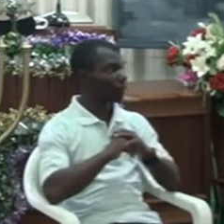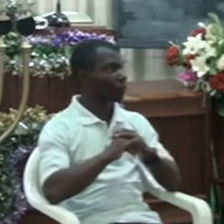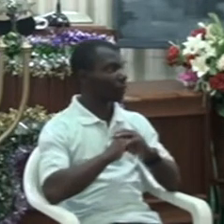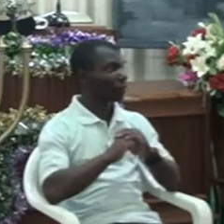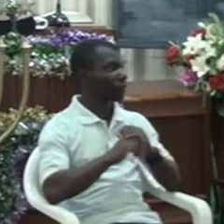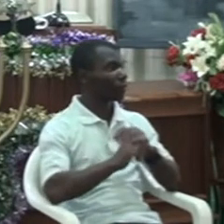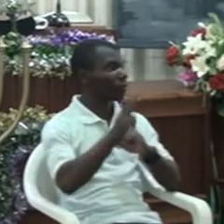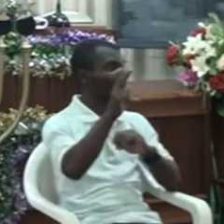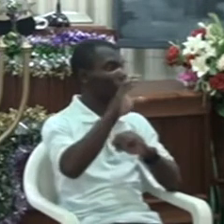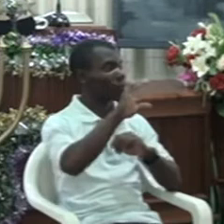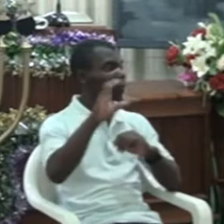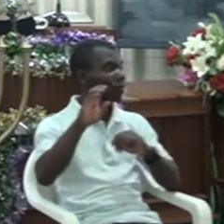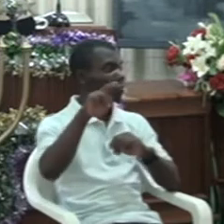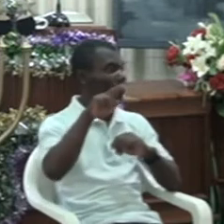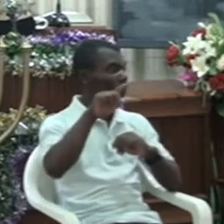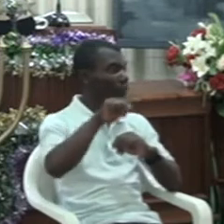221.